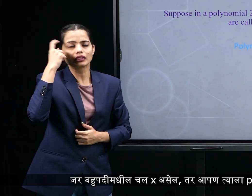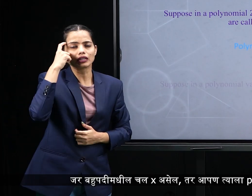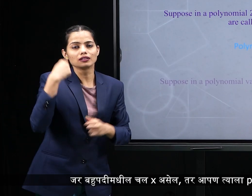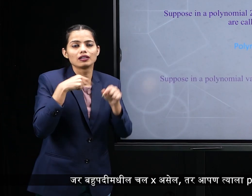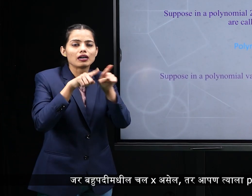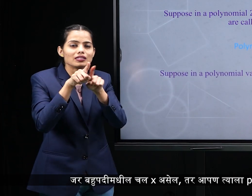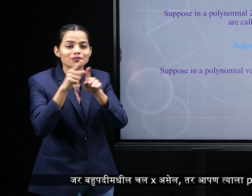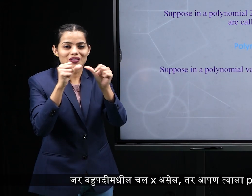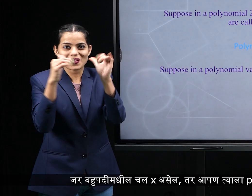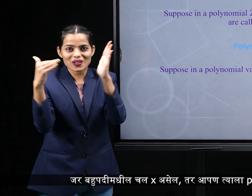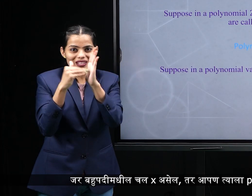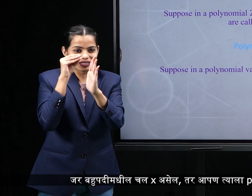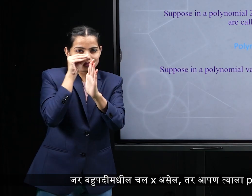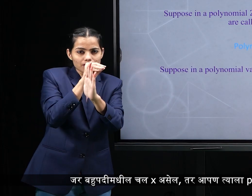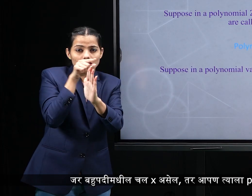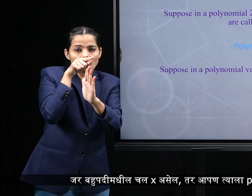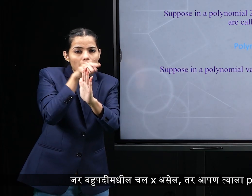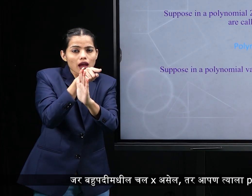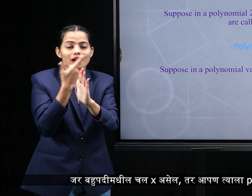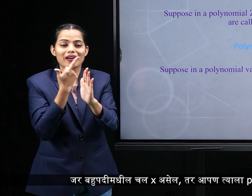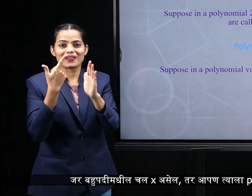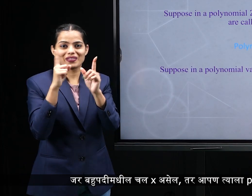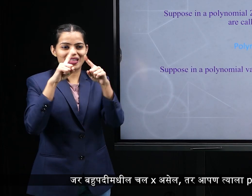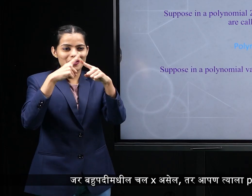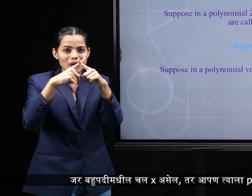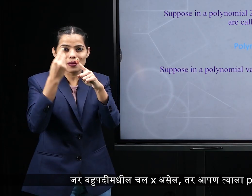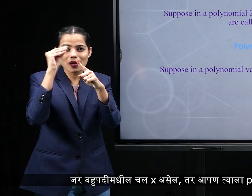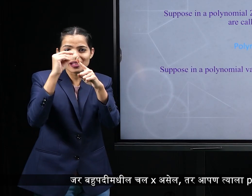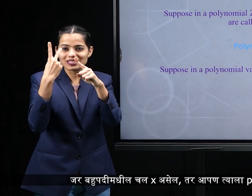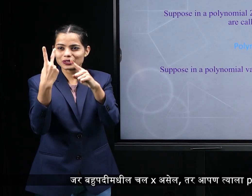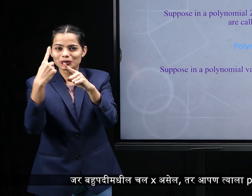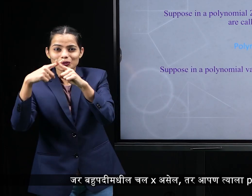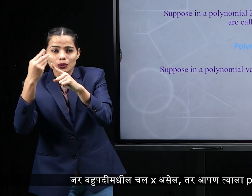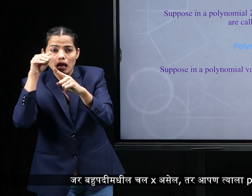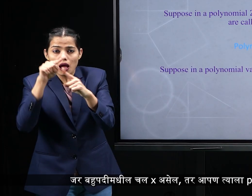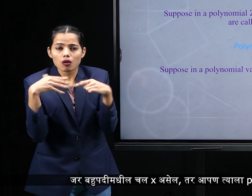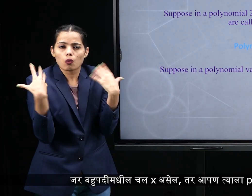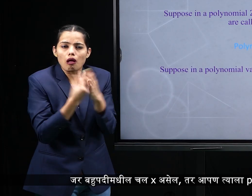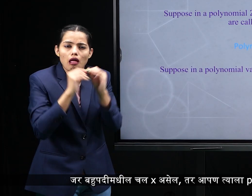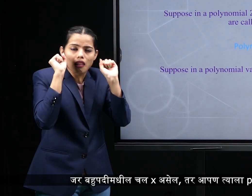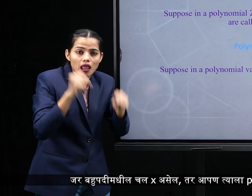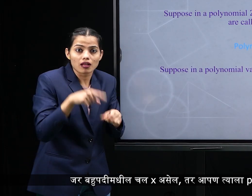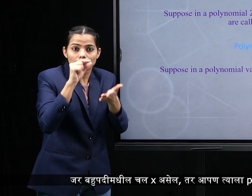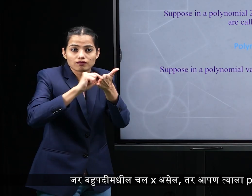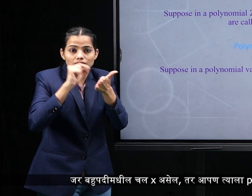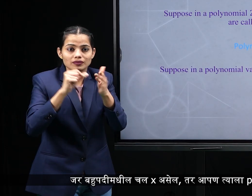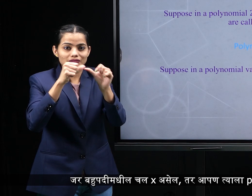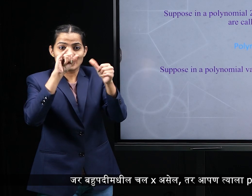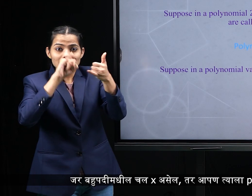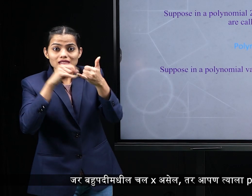जर बहुपदीमधील चल x असेल तर आपण त्याला p×x, q×x किंवा r×x असे दर्शवू